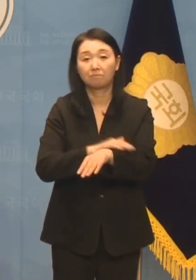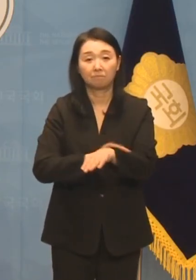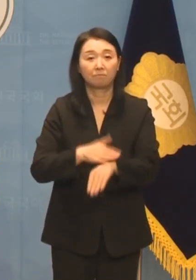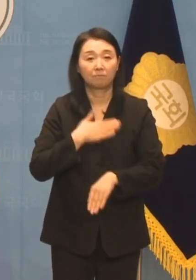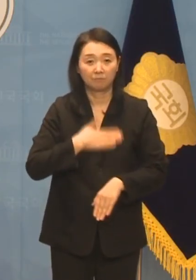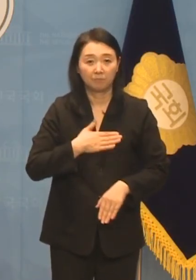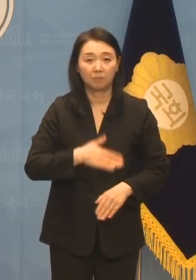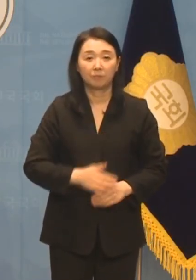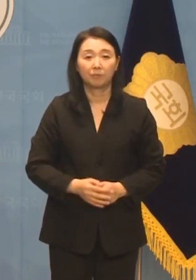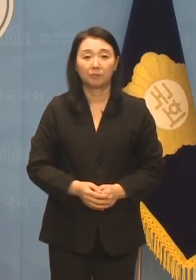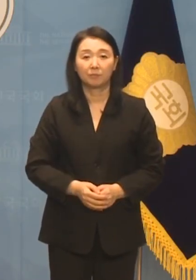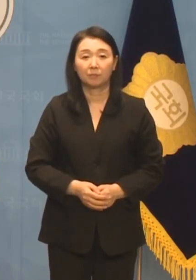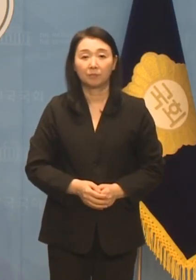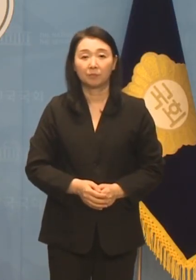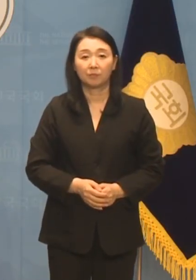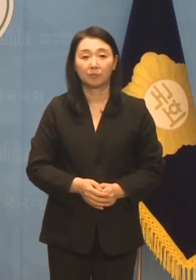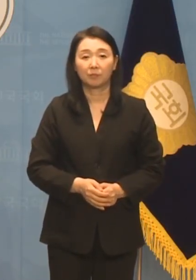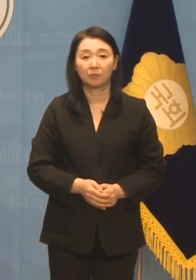왔습니다.